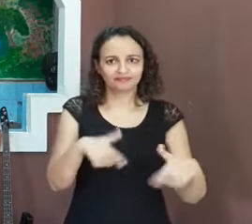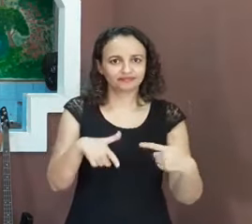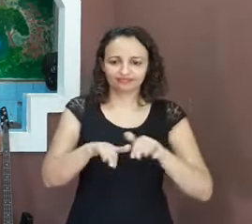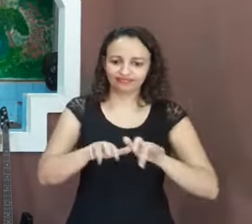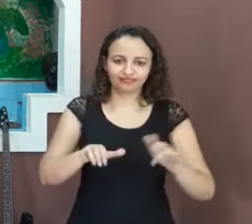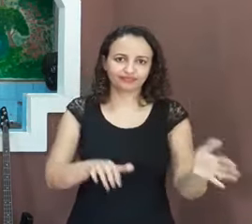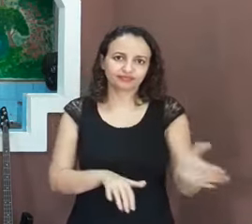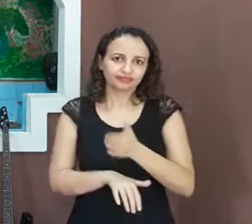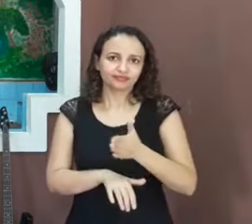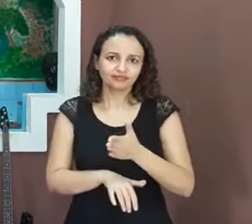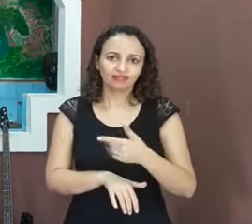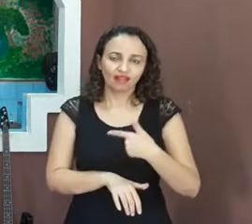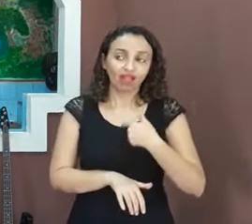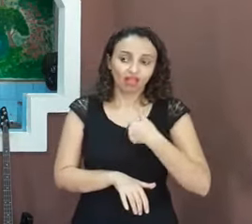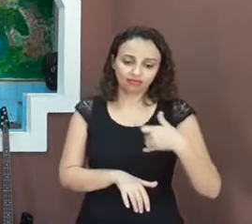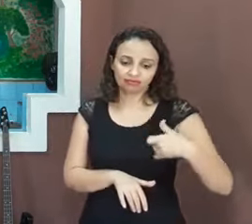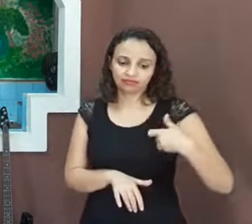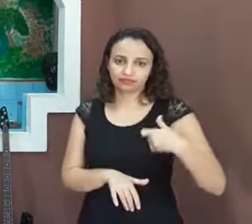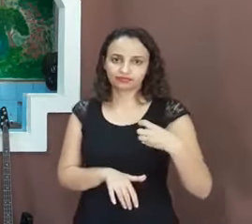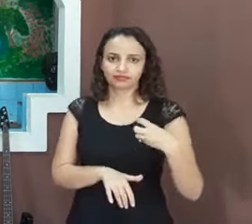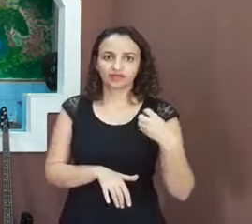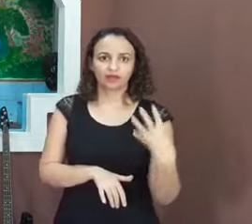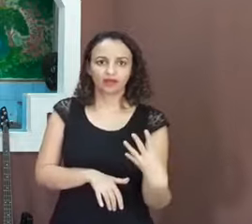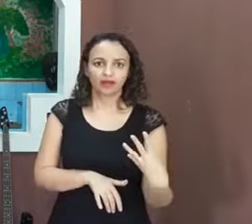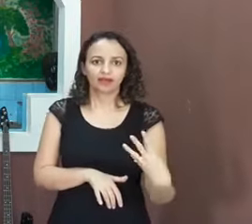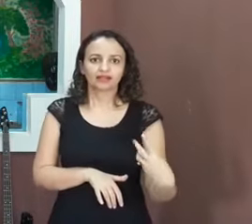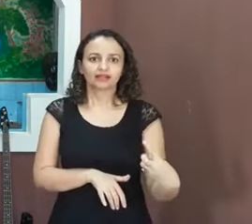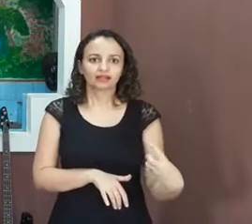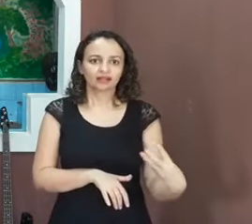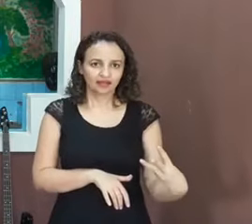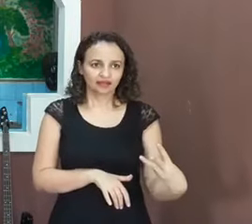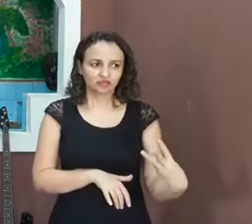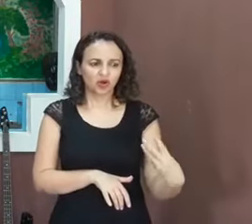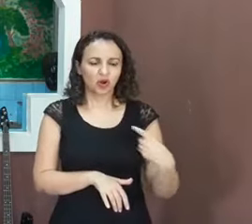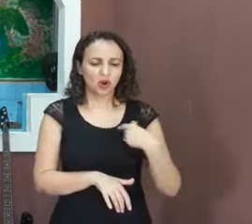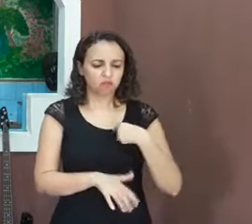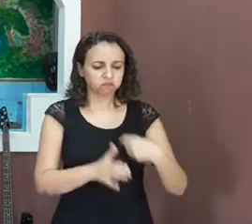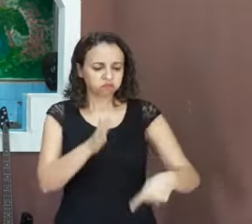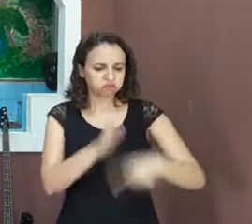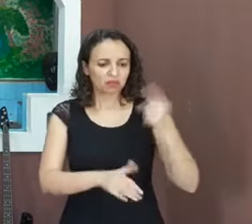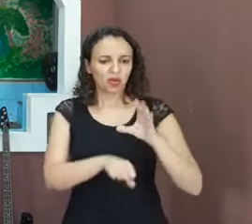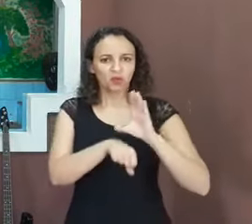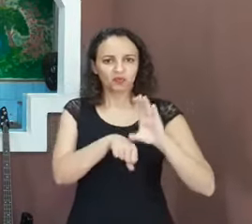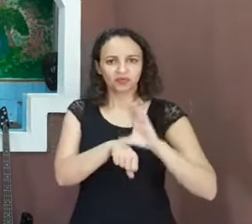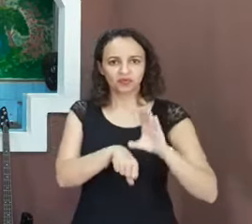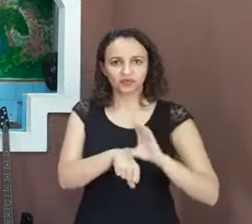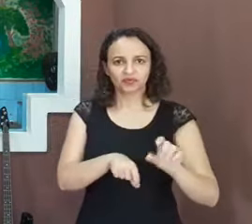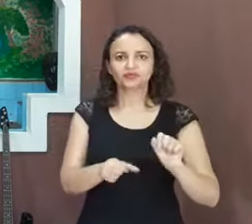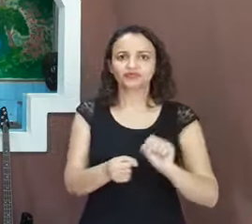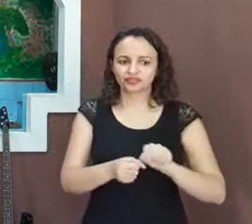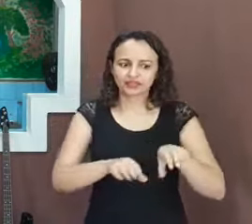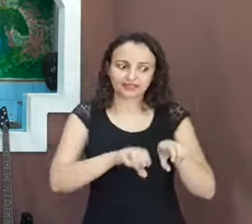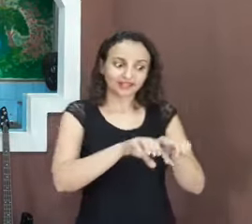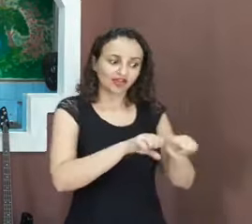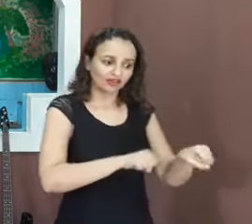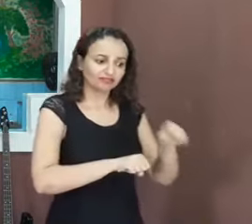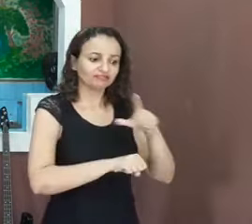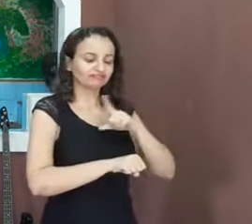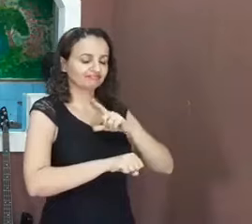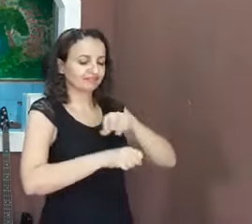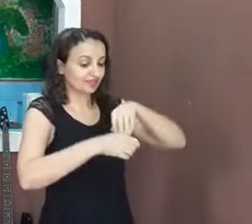meus 43 anos, e o primeiro curso que eu fiz, eu recebi um certificado e tenho guardado até hoje